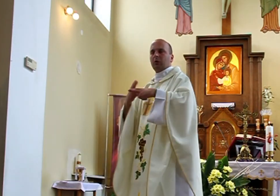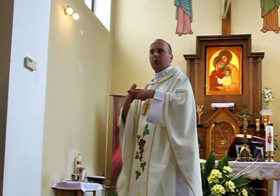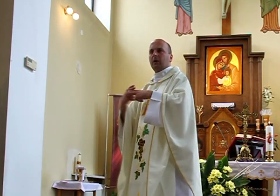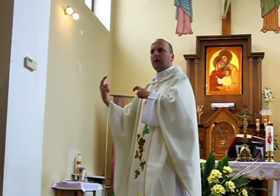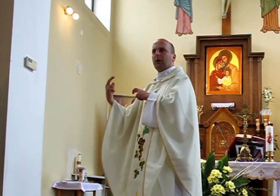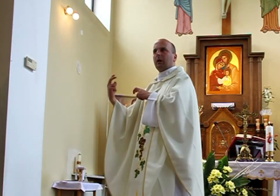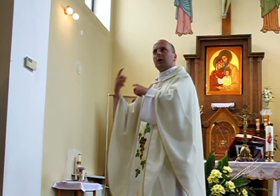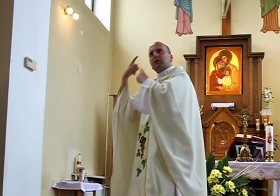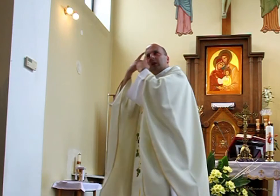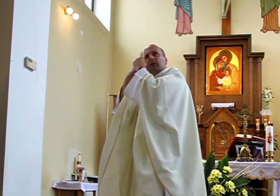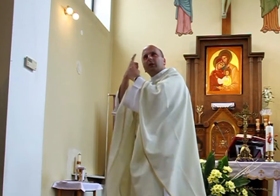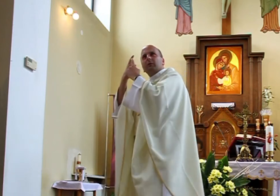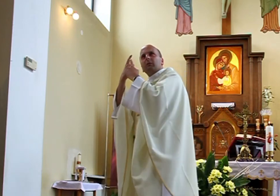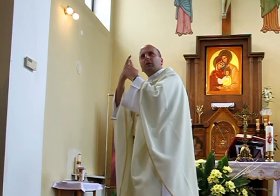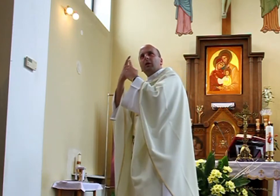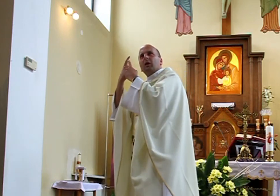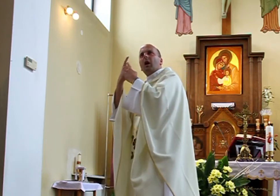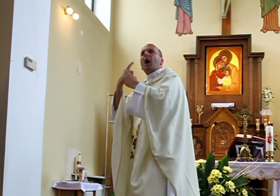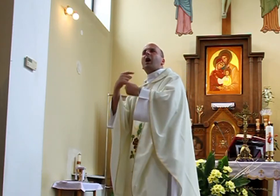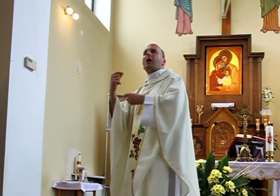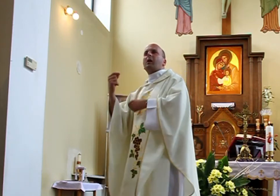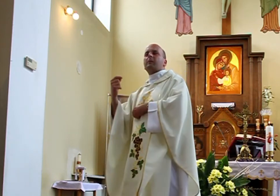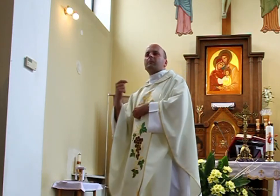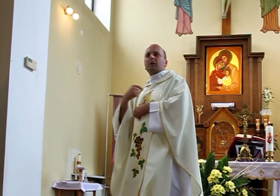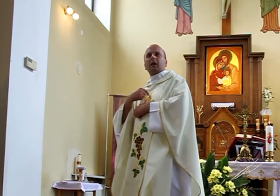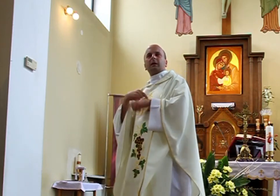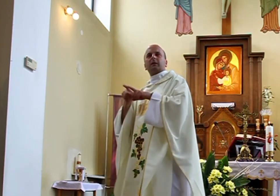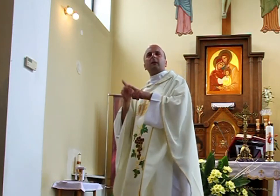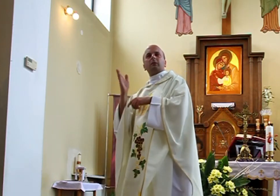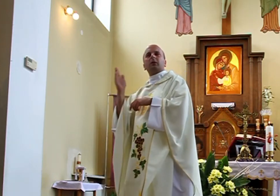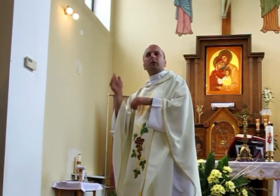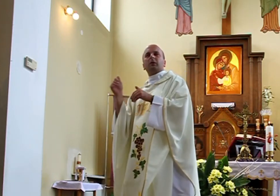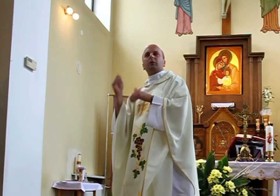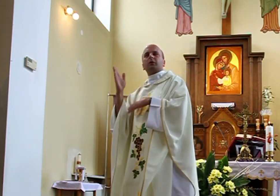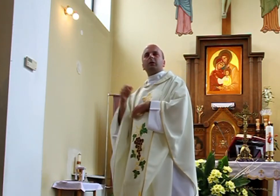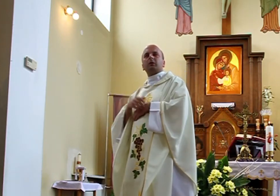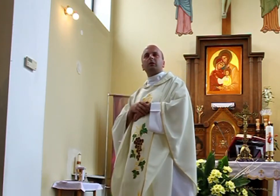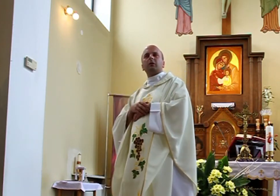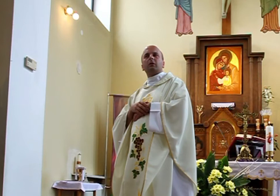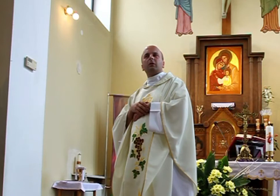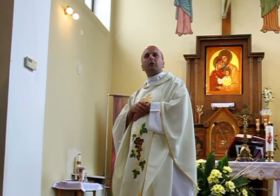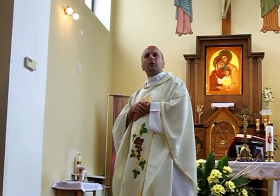chorobę i się zastanowią. Aha, ja tak samo może być.